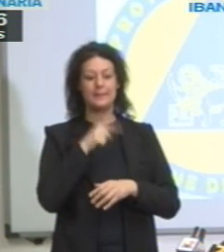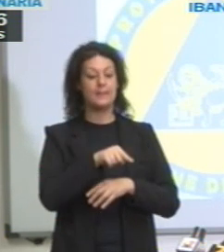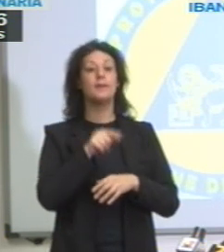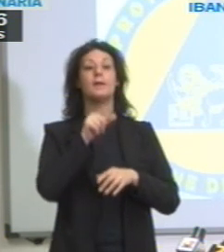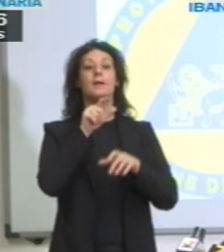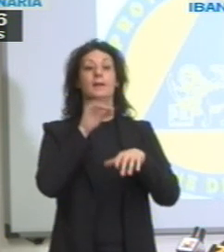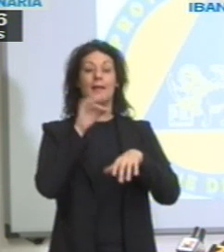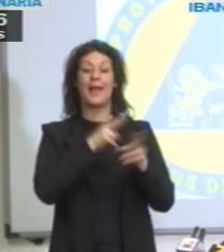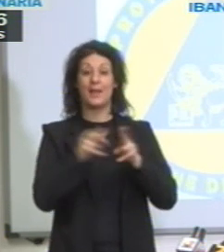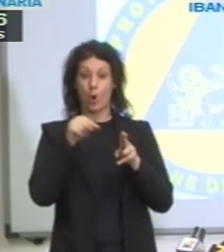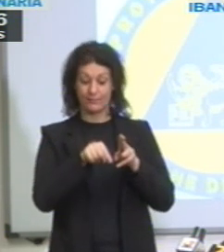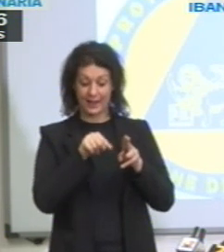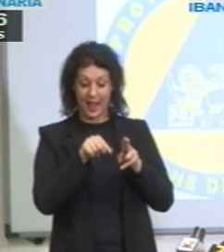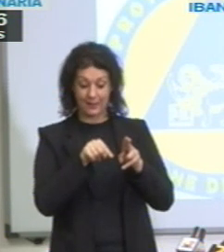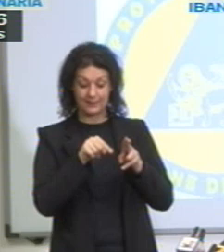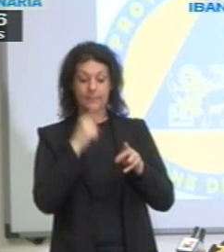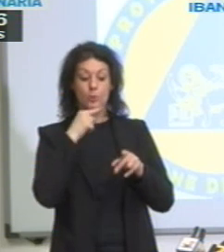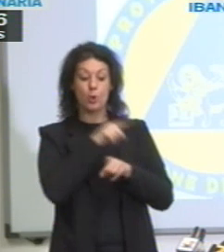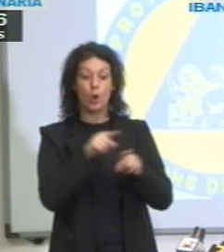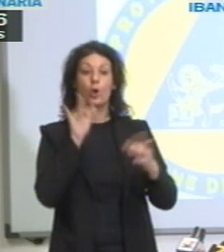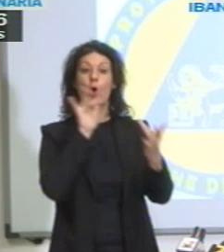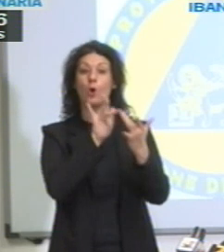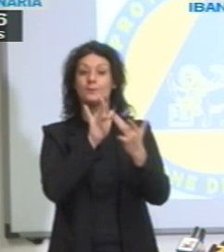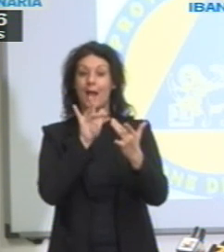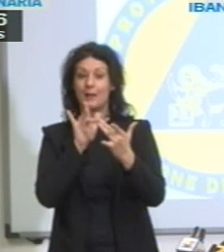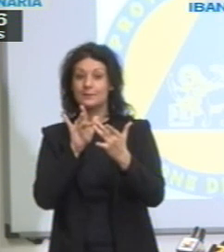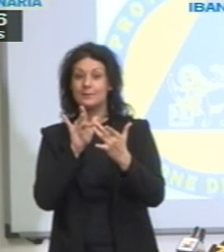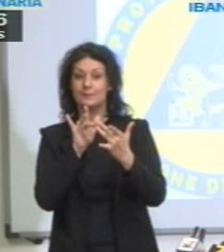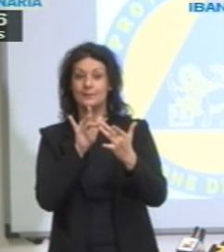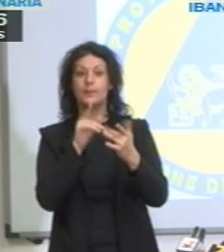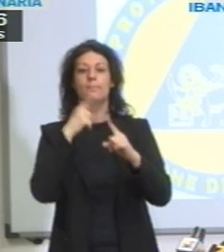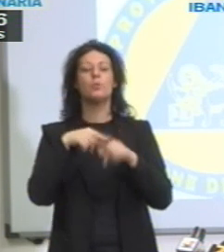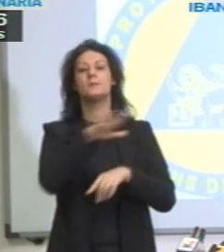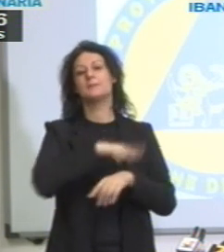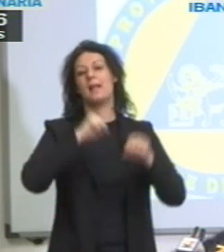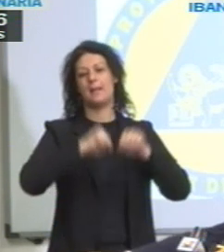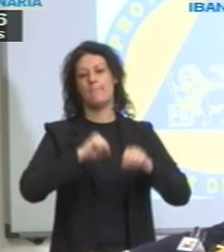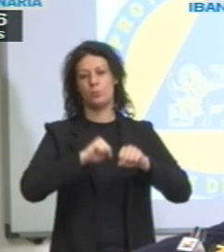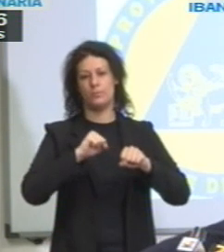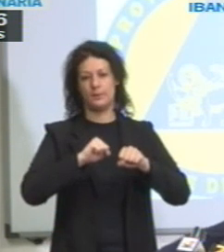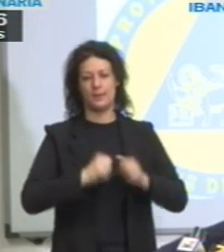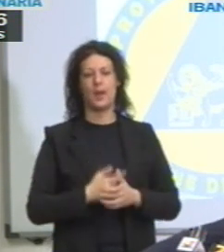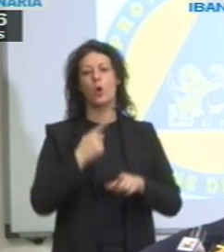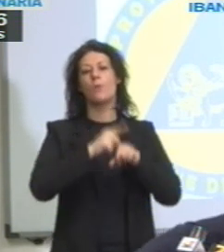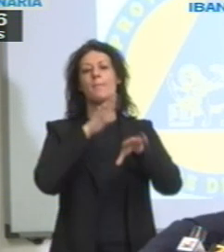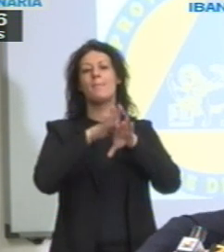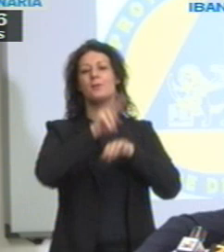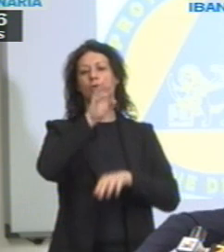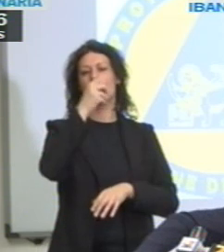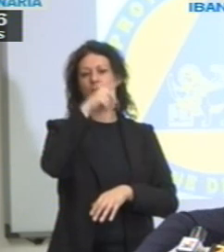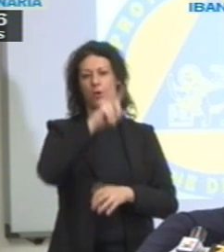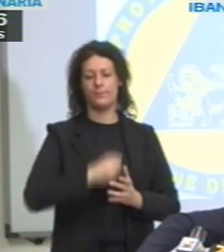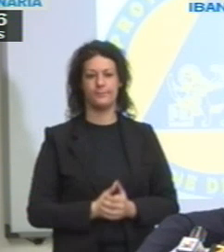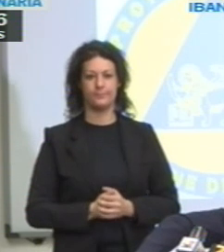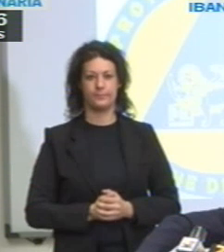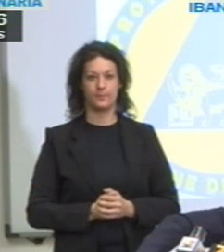pubblica. Cioè il metodo VO continua a esistere. Ah sì, scusa, giustamente adesso mi ricorda, tutti